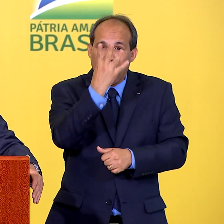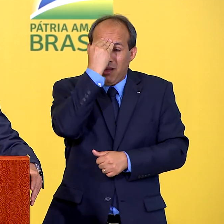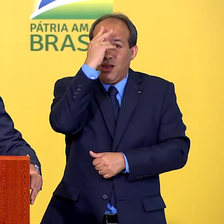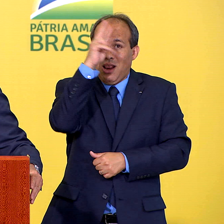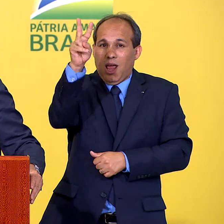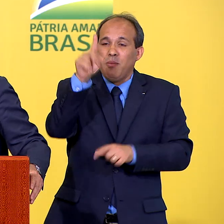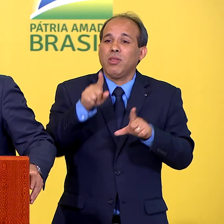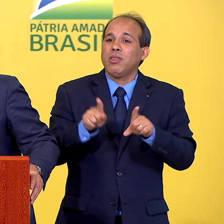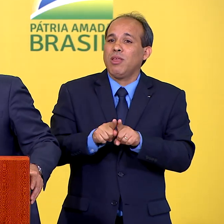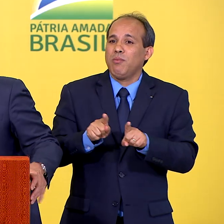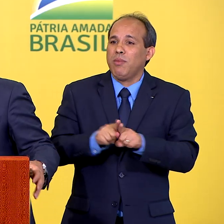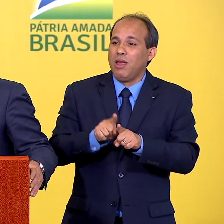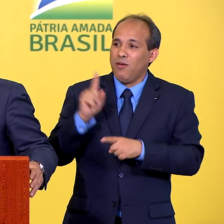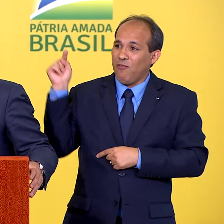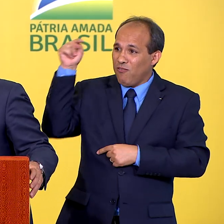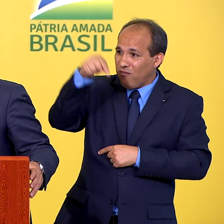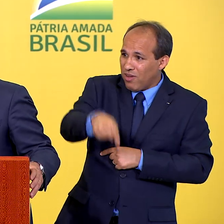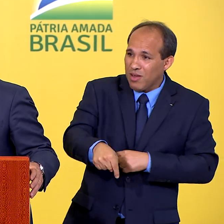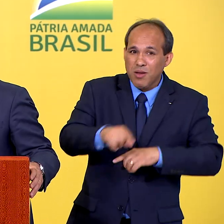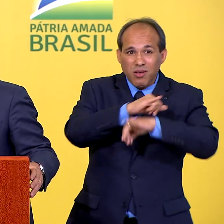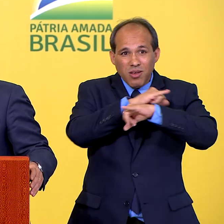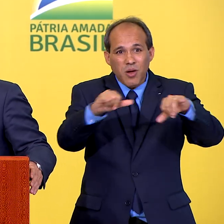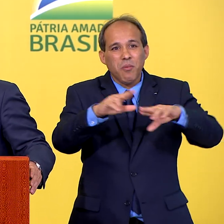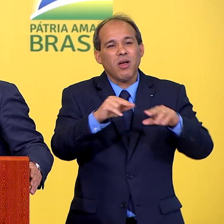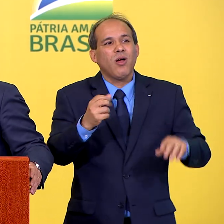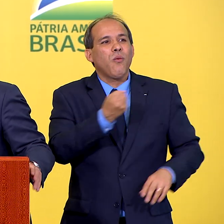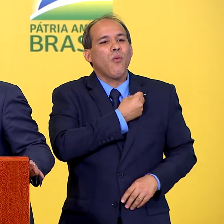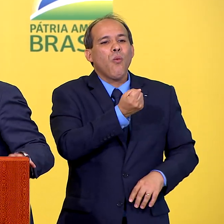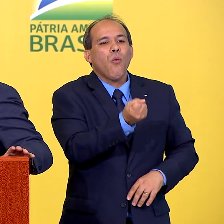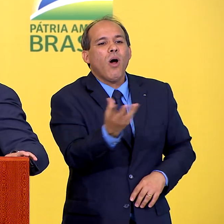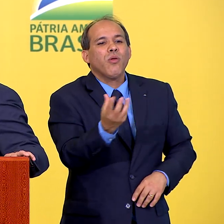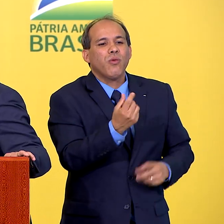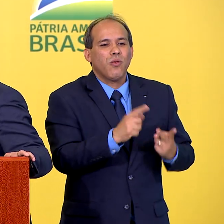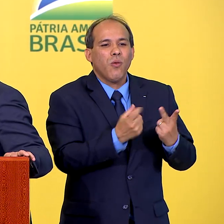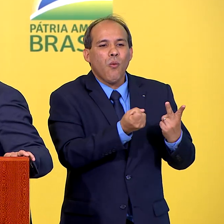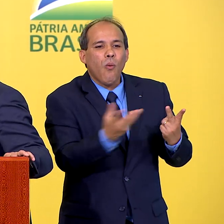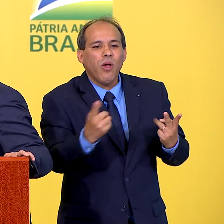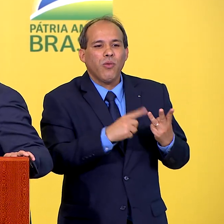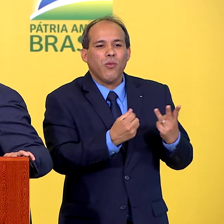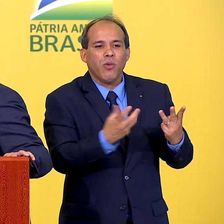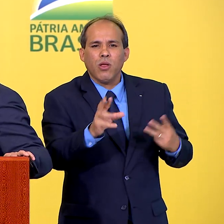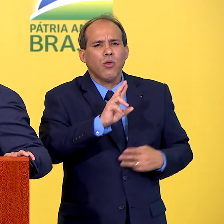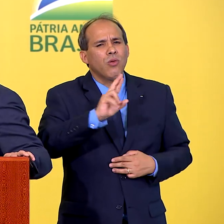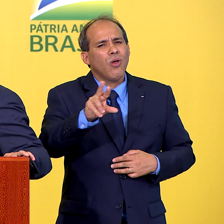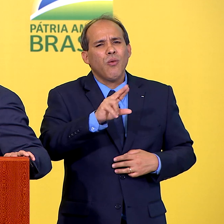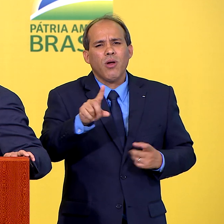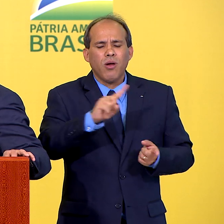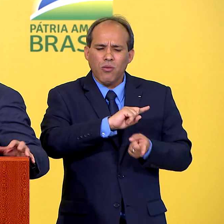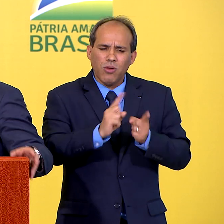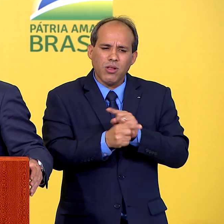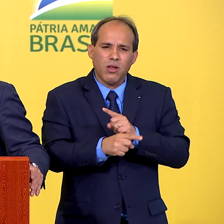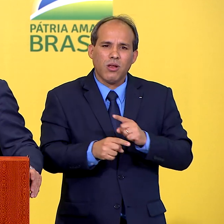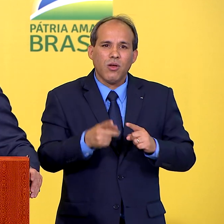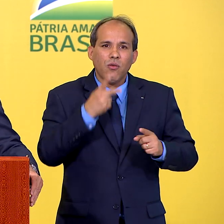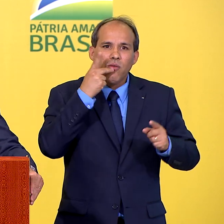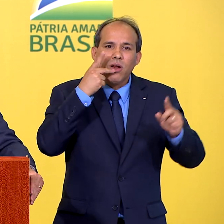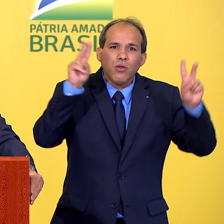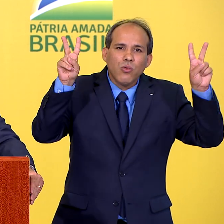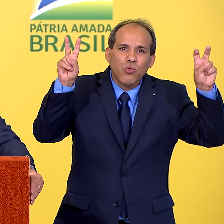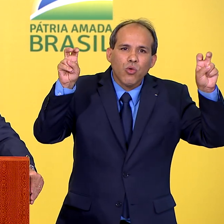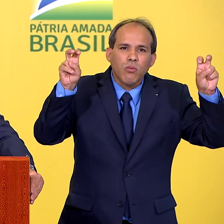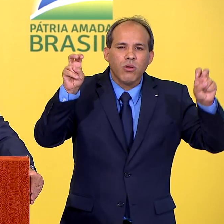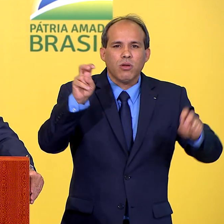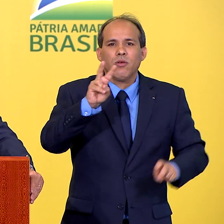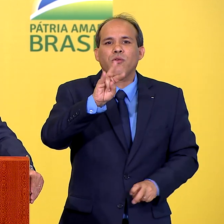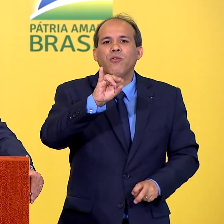estamos aqui, não é falando de números, ministro João Roma, nós estamos aqui falando de vidas. E desde